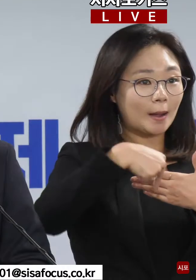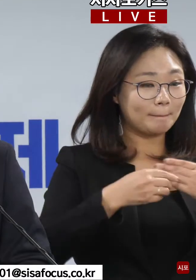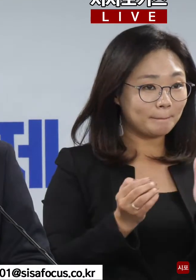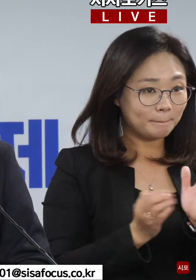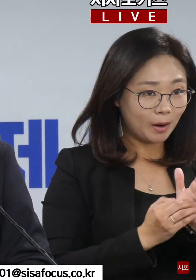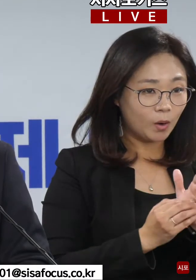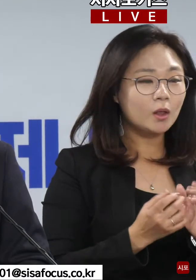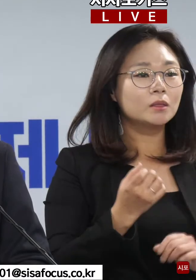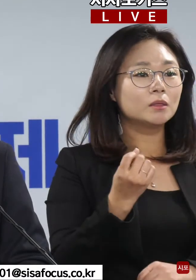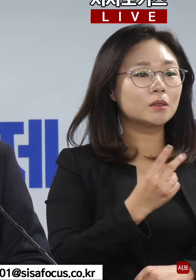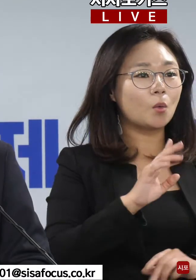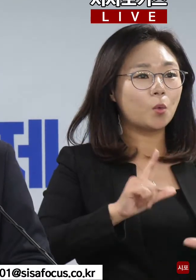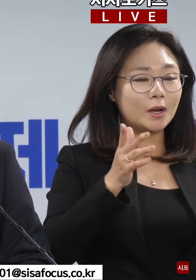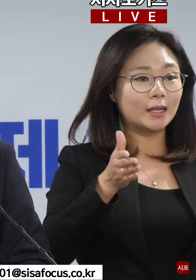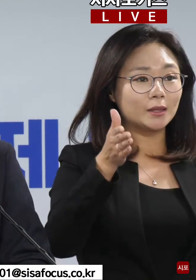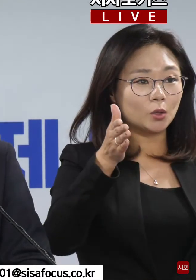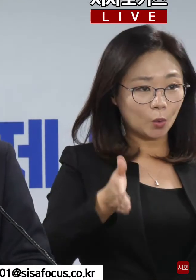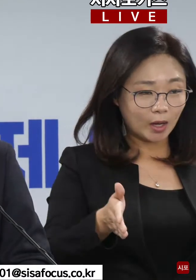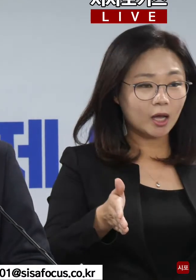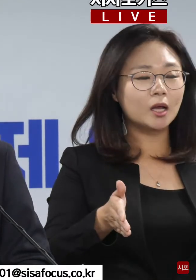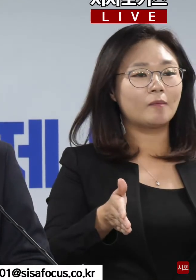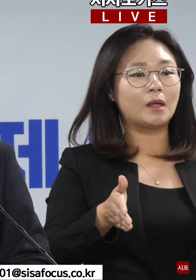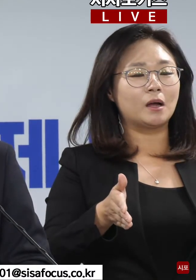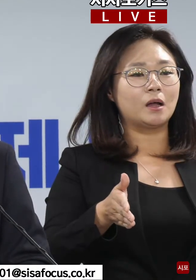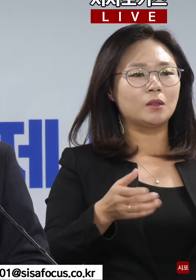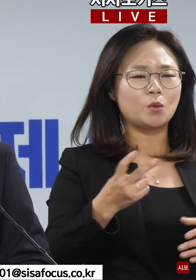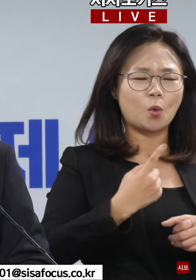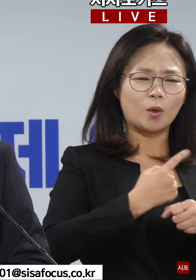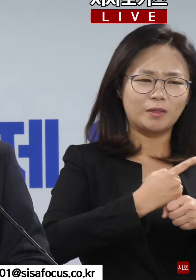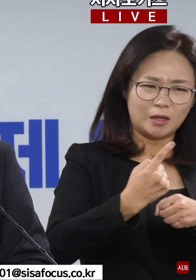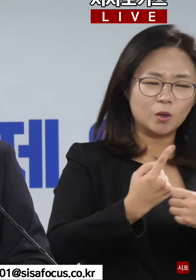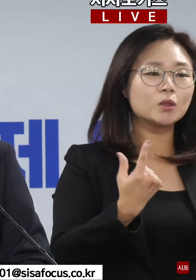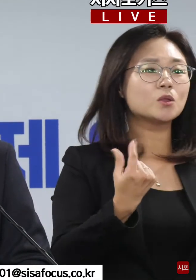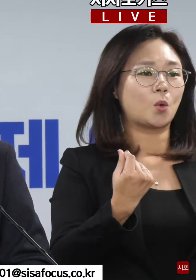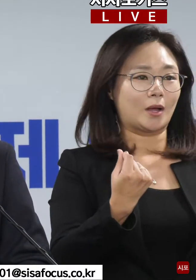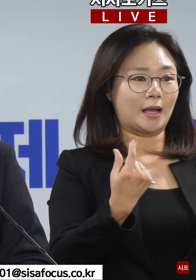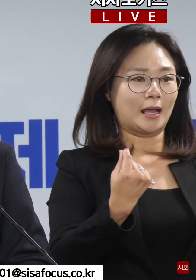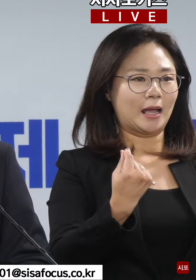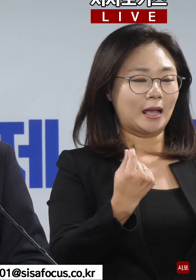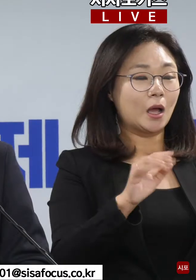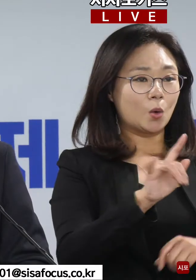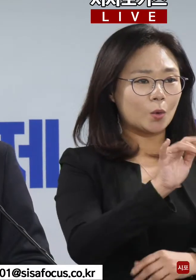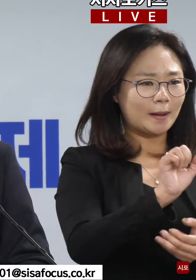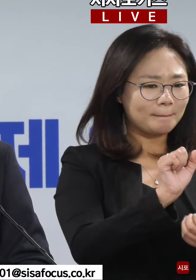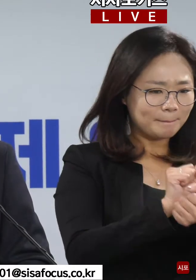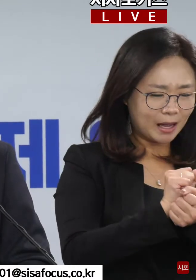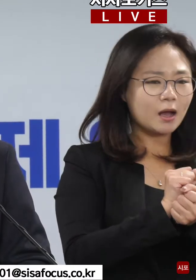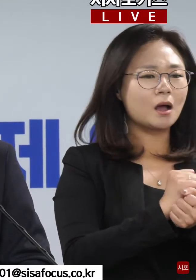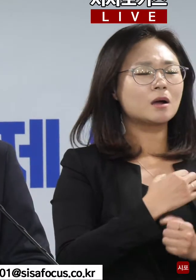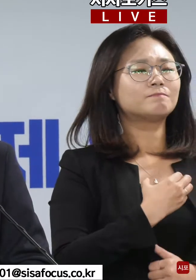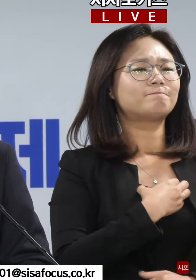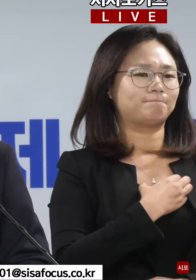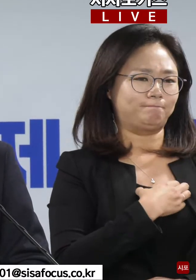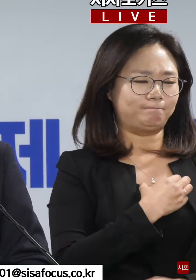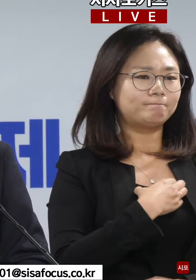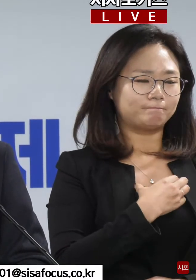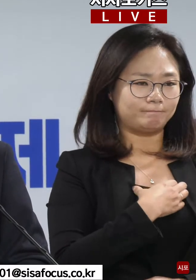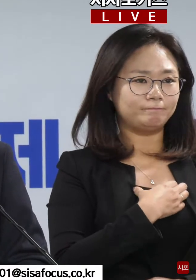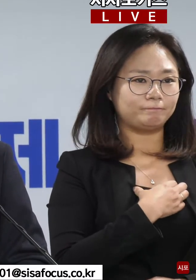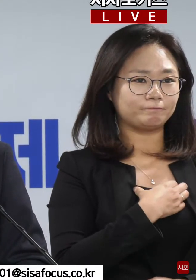다녀오셨고 올 한 해도 마찬가지고 또 내년에도 가장 이어질 국민들이 가장 궁금해하는